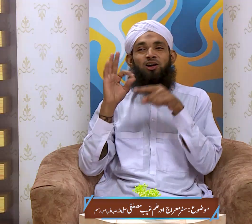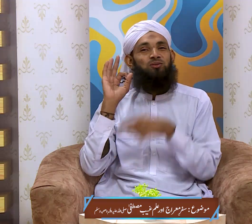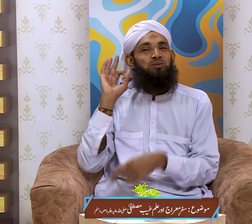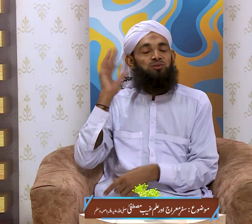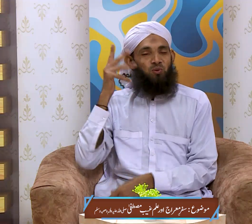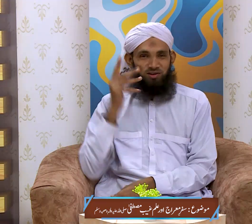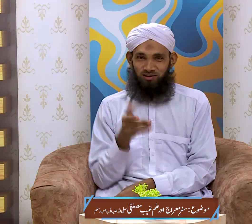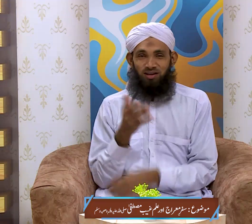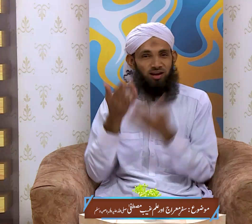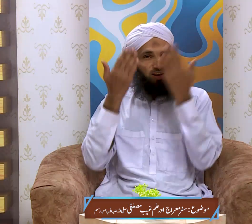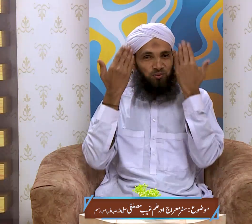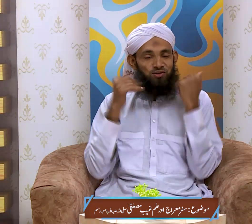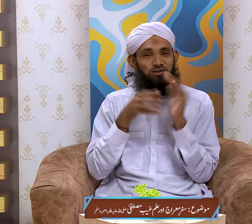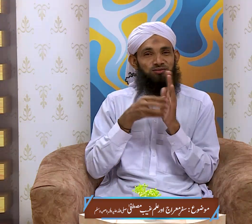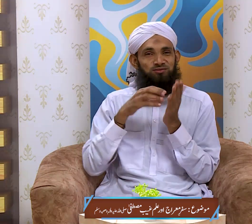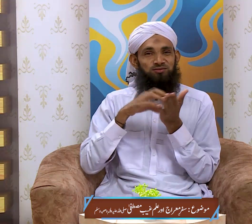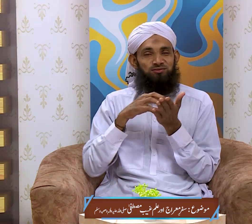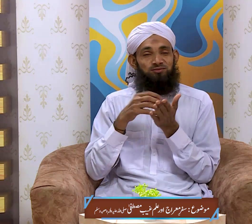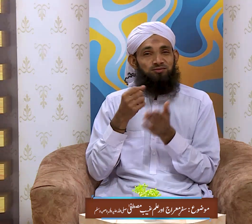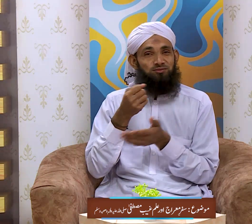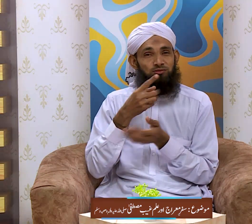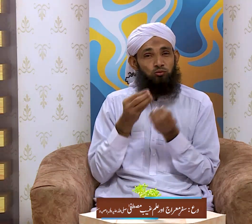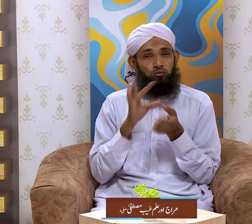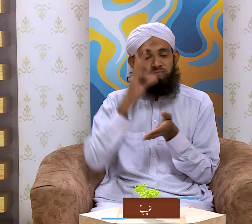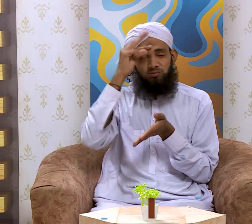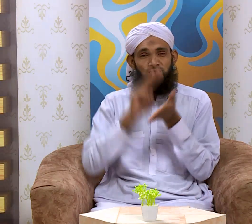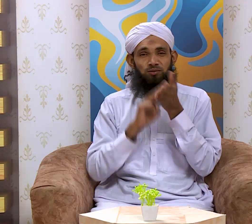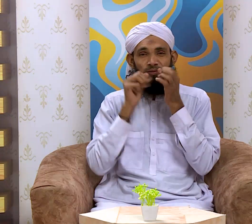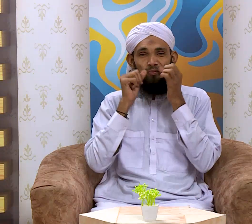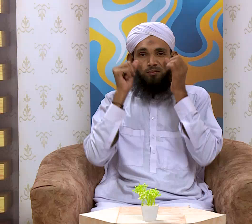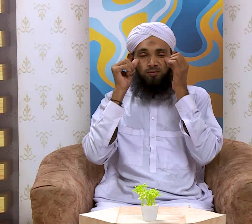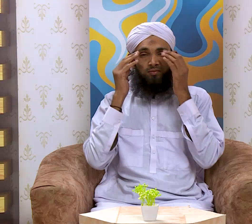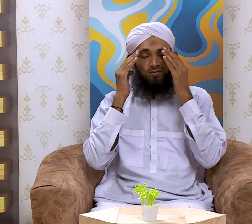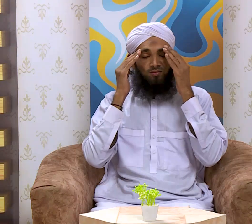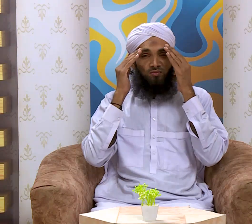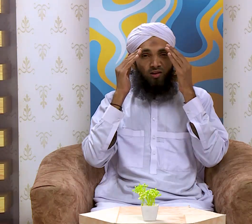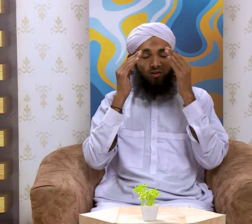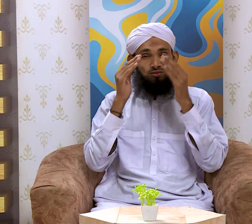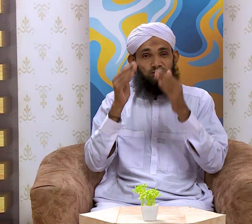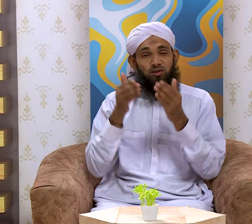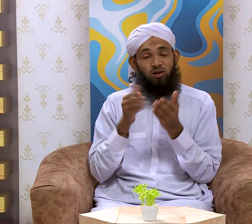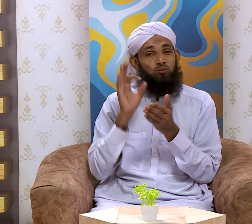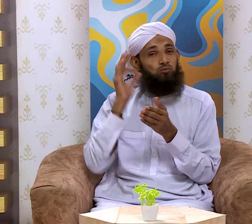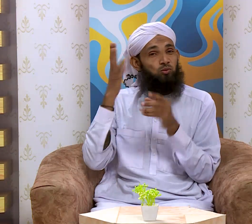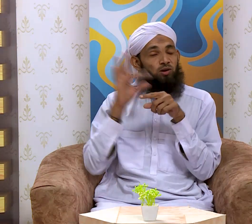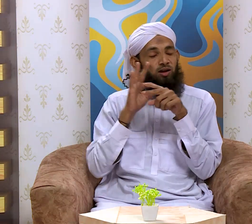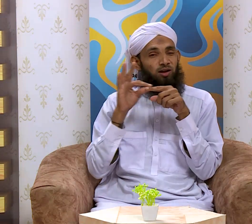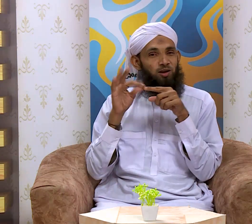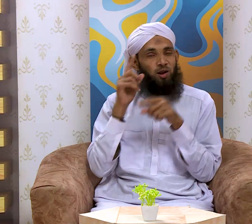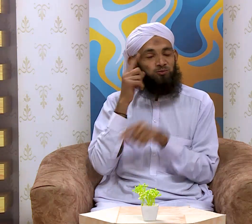آتے ہی الحمدللہ حضور جان عالم صلی اللہ علیہ وآلہ وسلم کے اس عظیم معجزے کی یاد بھی تازہ ہو جاتی ہے۔ تو